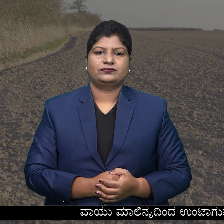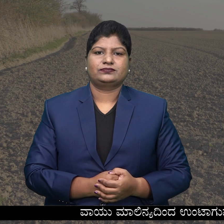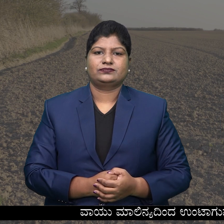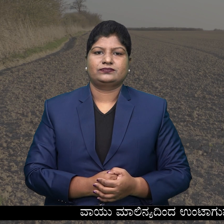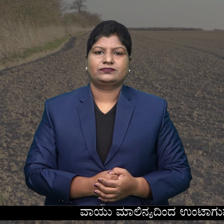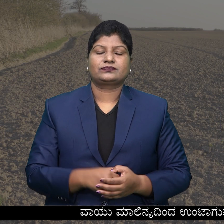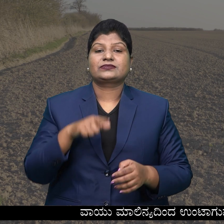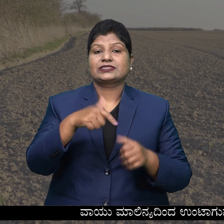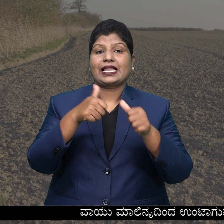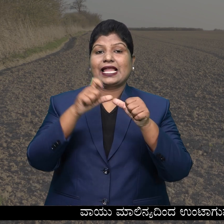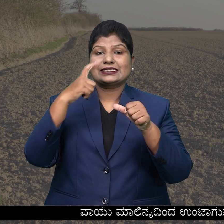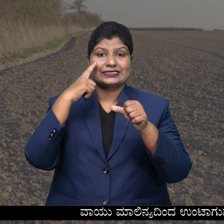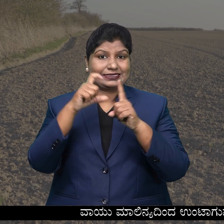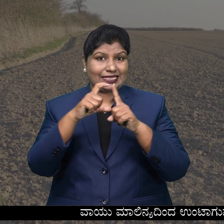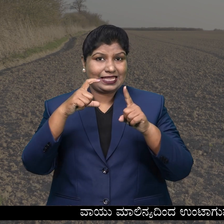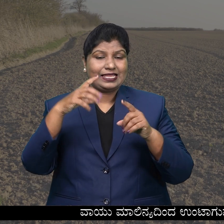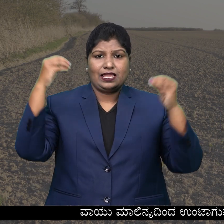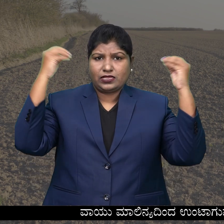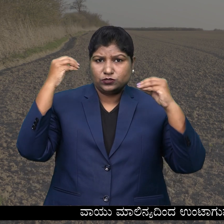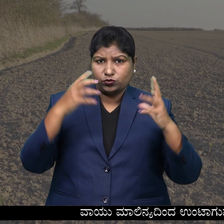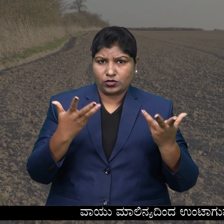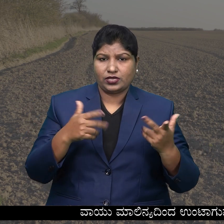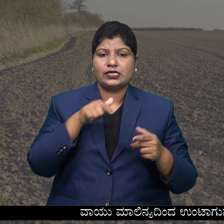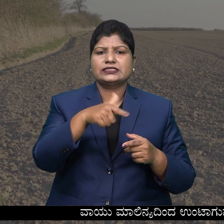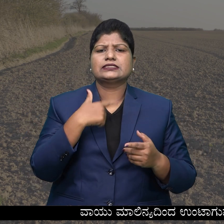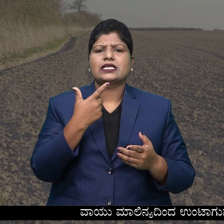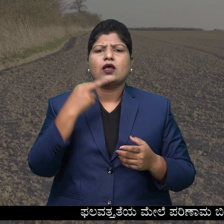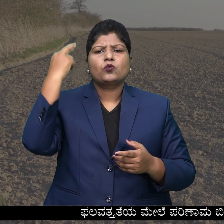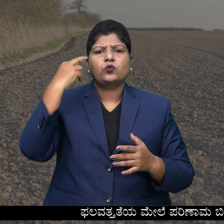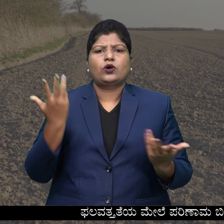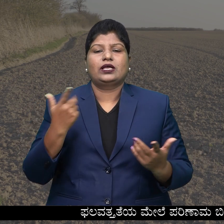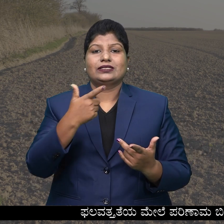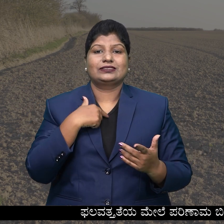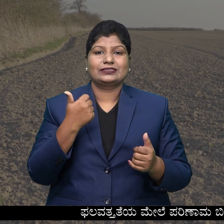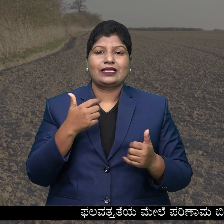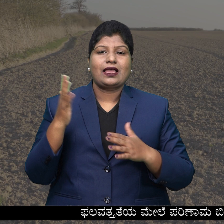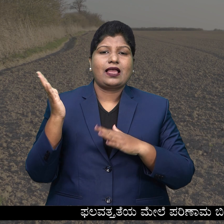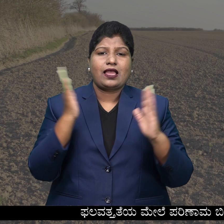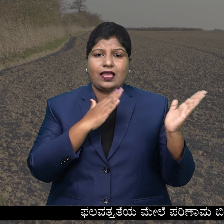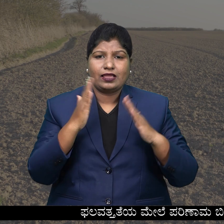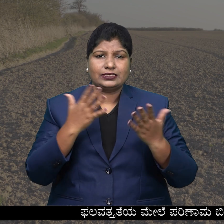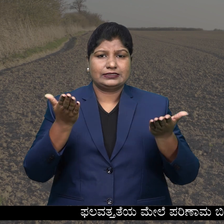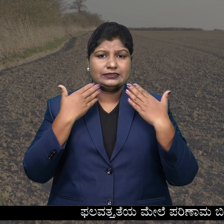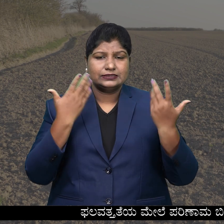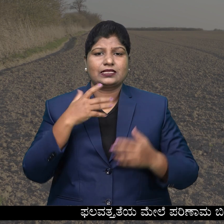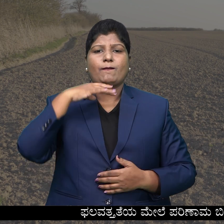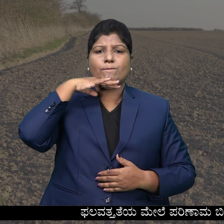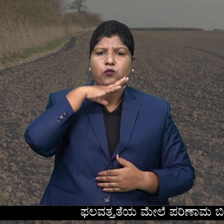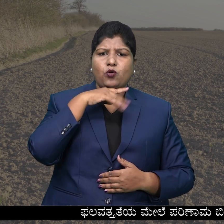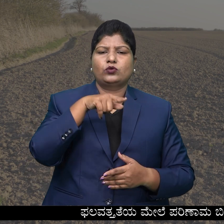ವಾಯು ಮಾಲಿನ್ಯದಿಂದ ಉಂಟಾಗುವ ಆಮ್ಲ ಮಳೆಯು ಮಣ್ಣಿನ ಆಮ್ಲತೆ ಮತ್ತು ಫಲವತ್ತತೆಯ ಮೇಲೆ ಪರಿಣಾಮ ಬೀರುವ ಭೂ ಮಾಲಿನ್ಯಕ್ಕೆ ಕೊಡುಗೆ ನೀಡುತ್ತದೆ.